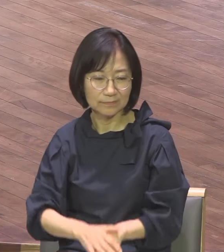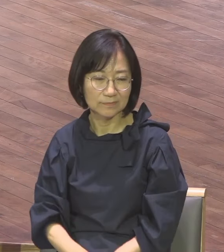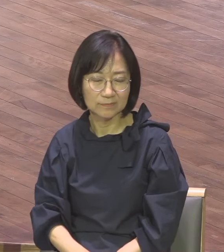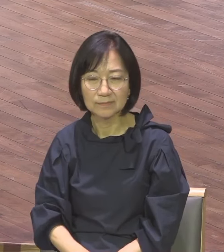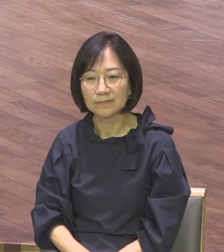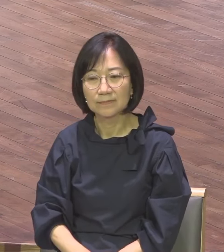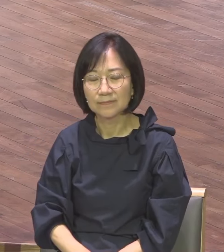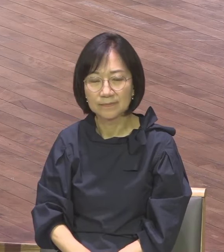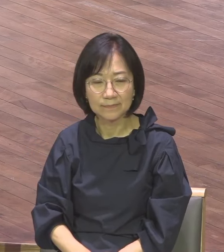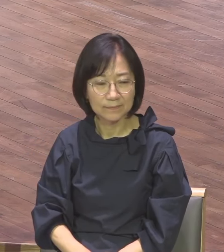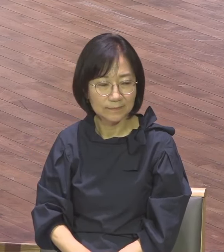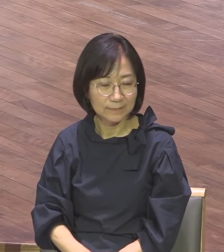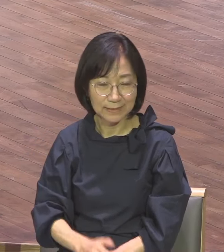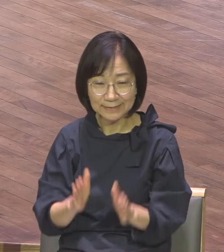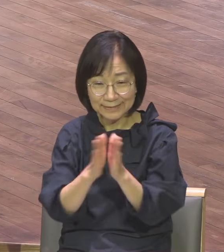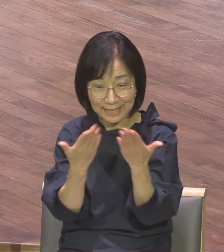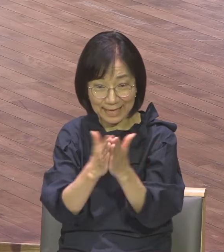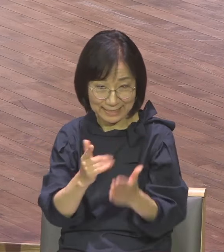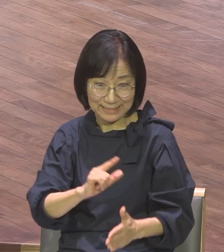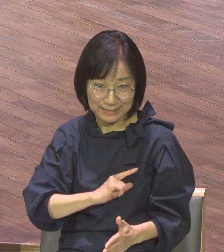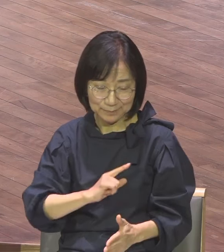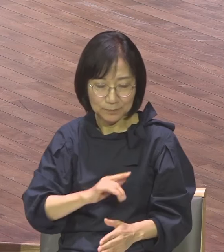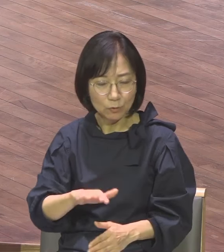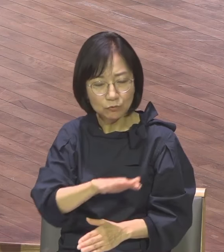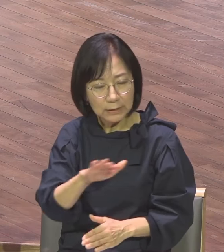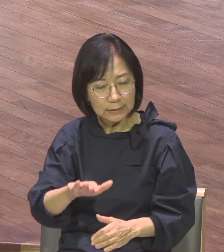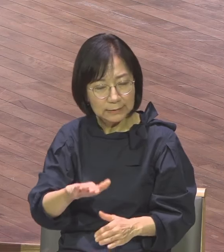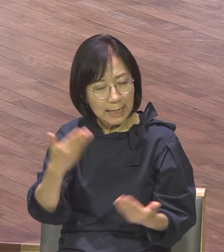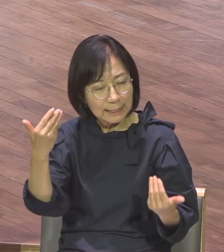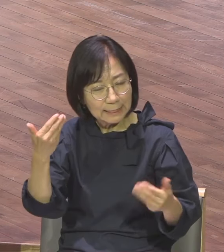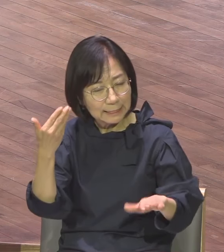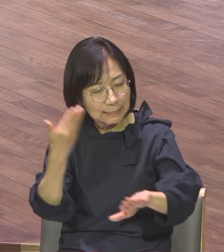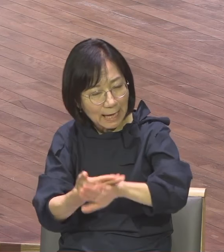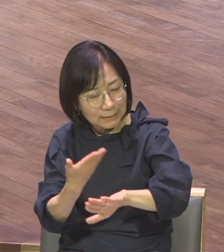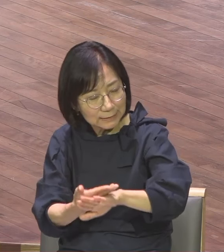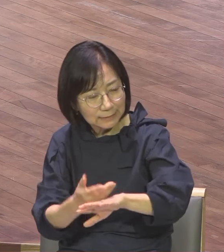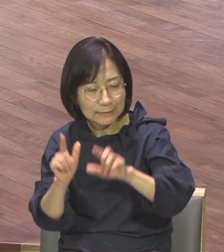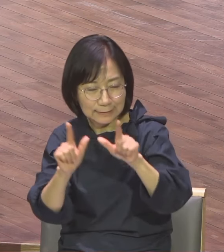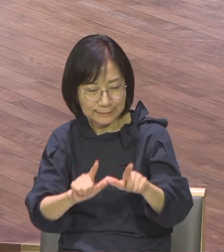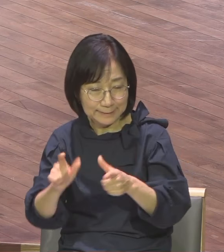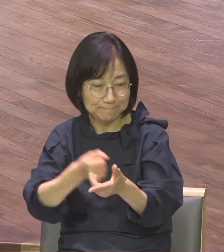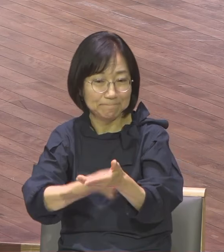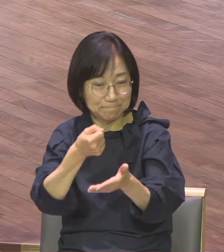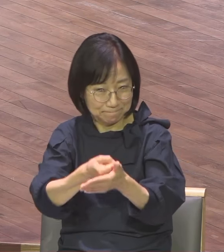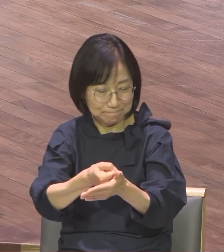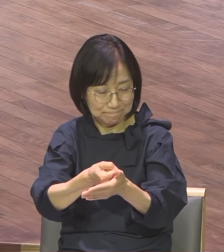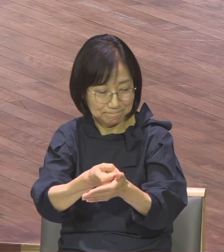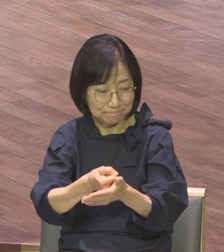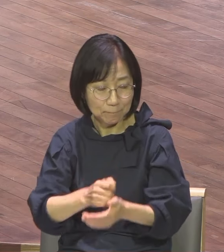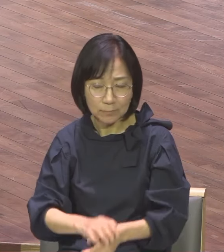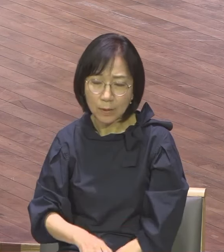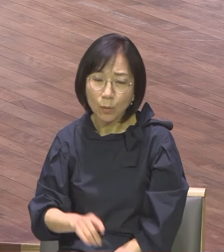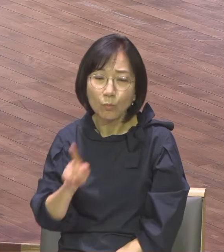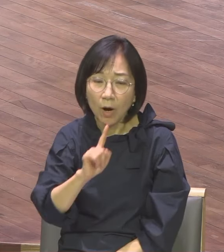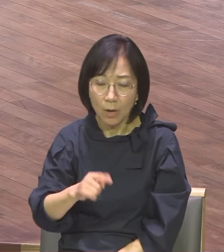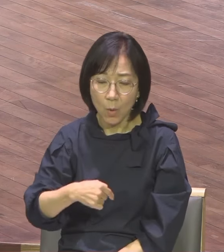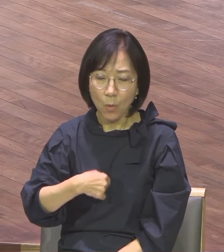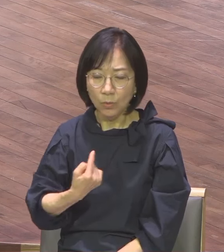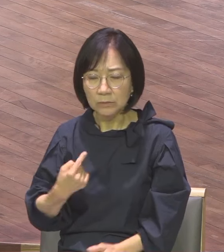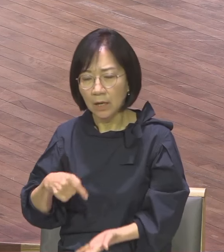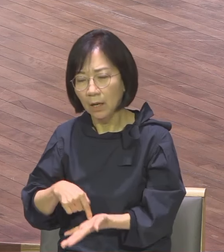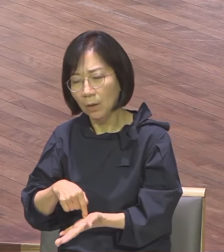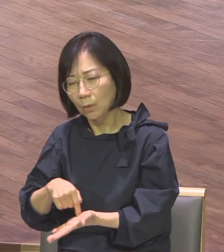우린 다르게 살기로 했다라는 책이 있습니다. 이 책의 부제가 참 독특한데요. 혼자는 외롭고 함께는